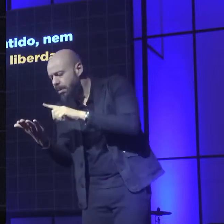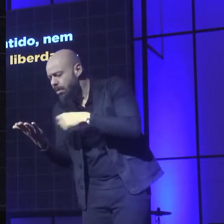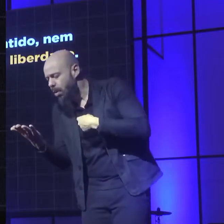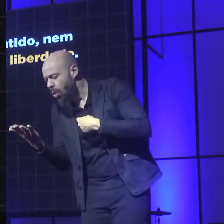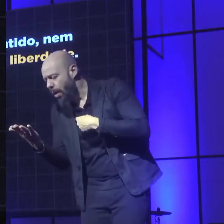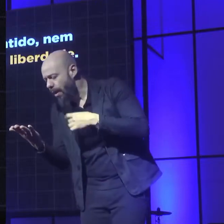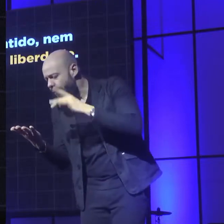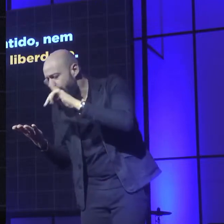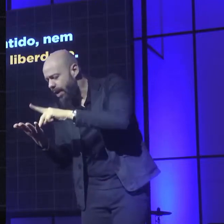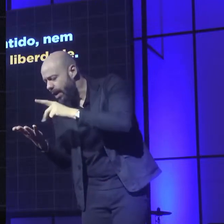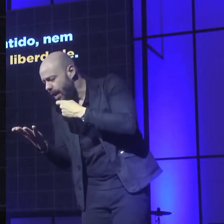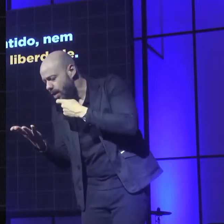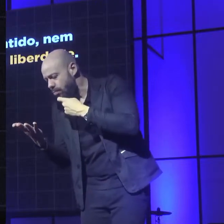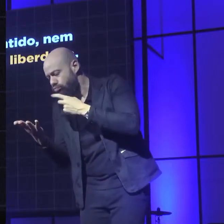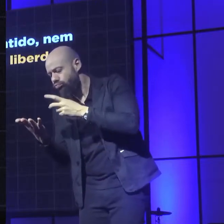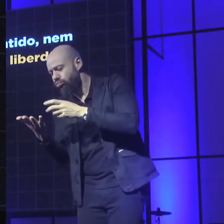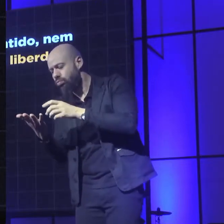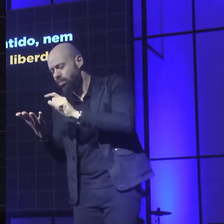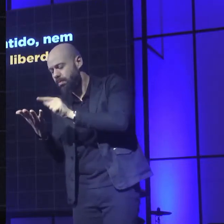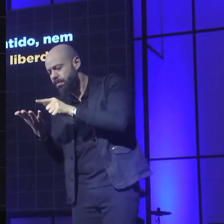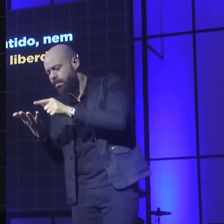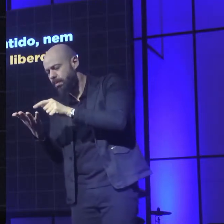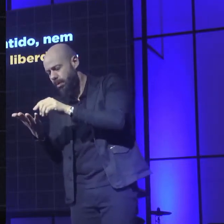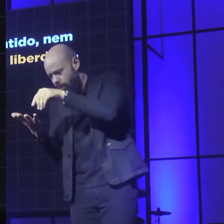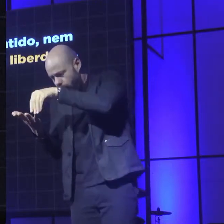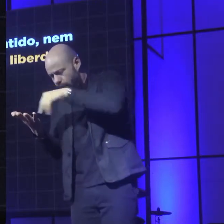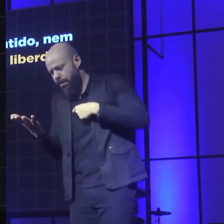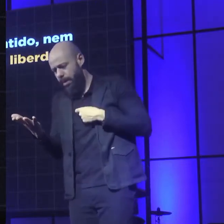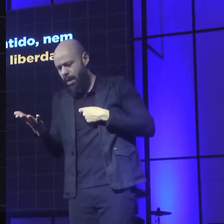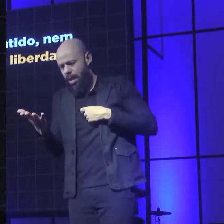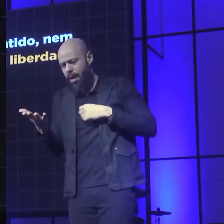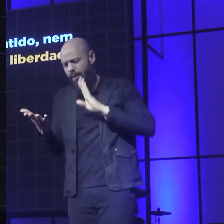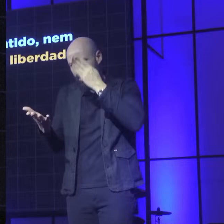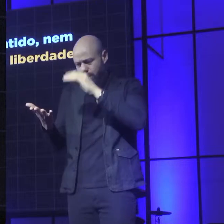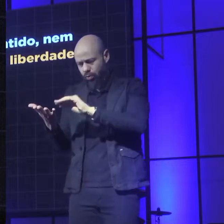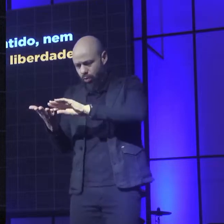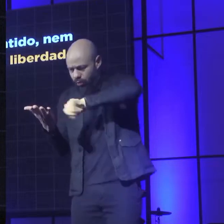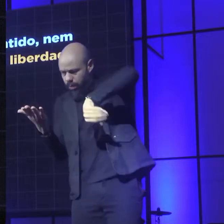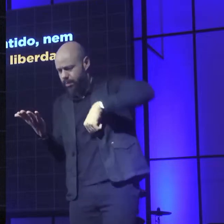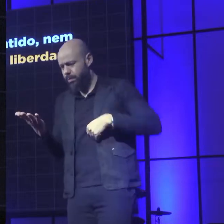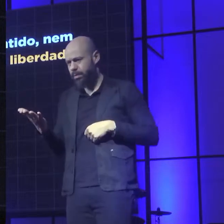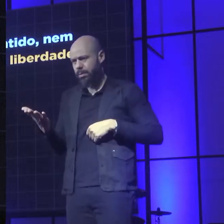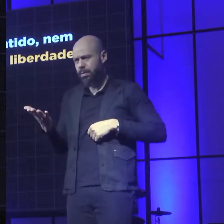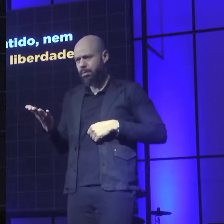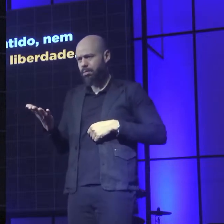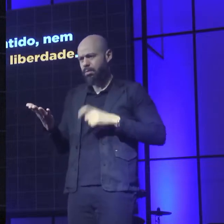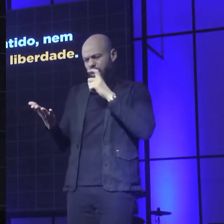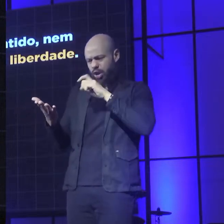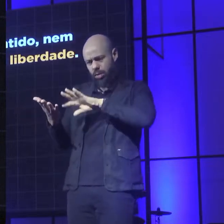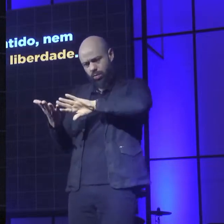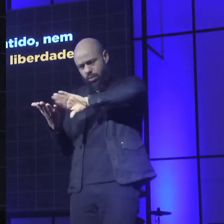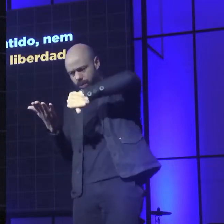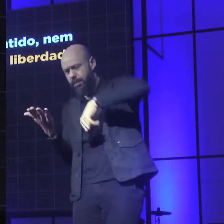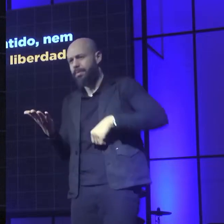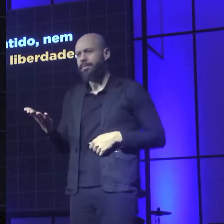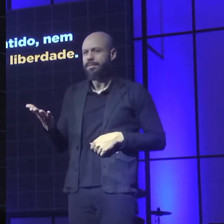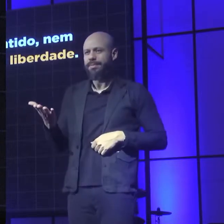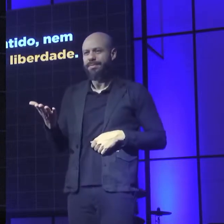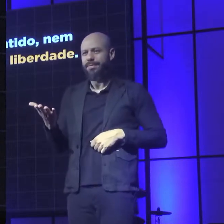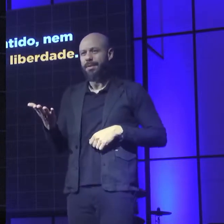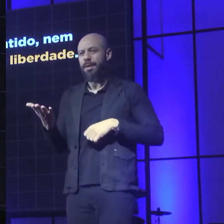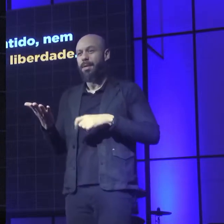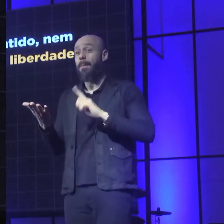verdade. A verdade, mesmo que não faça sentido, ela continua sendo algo que